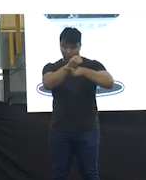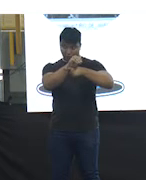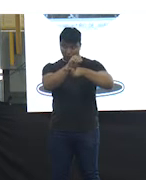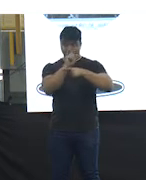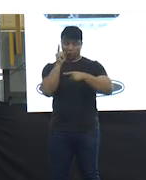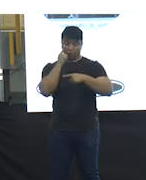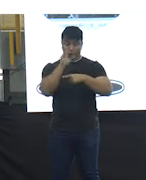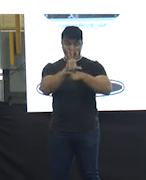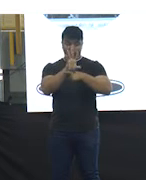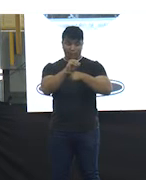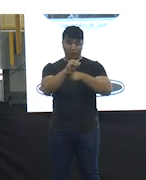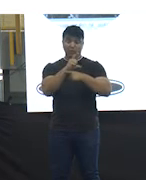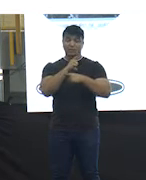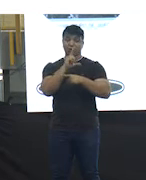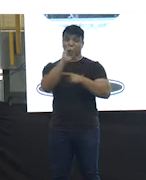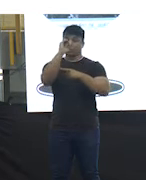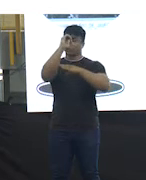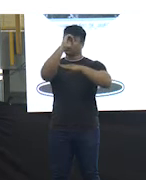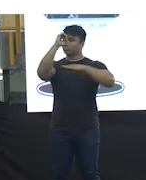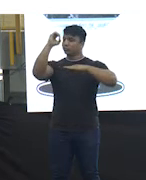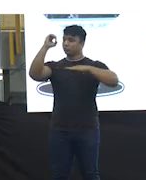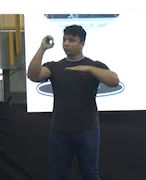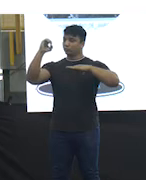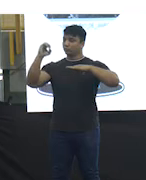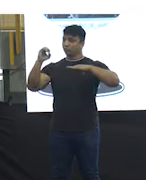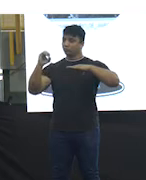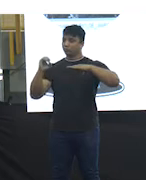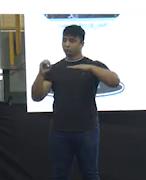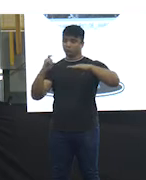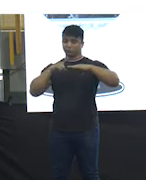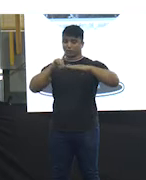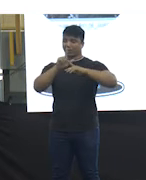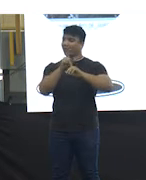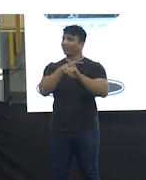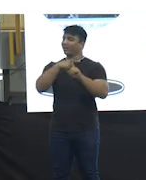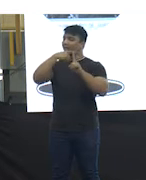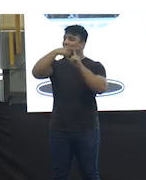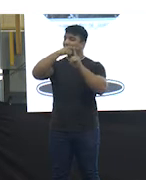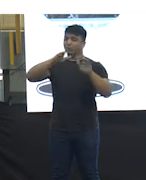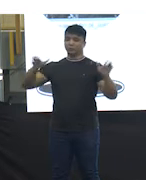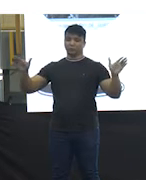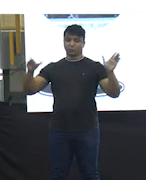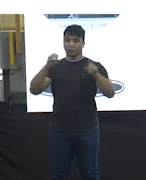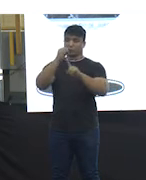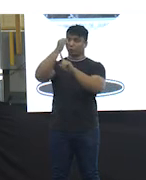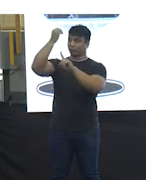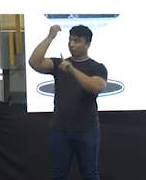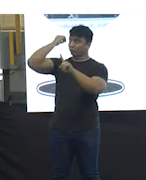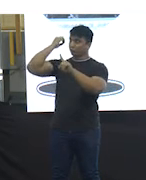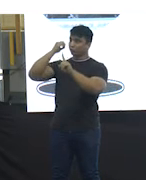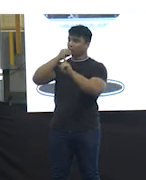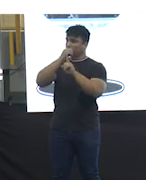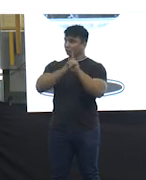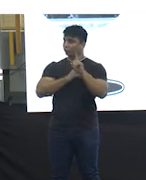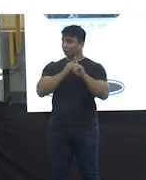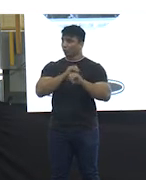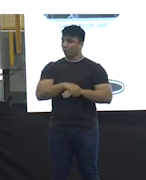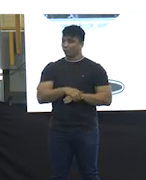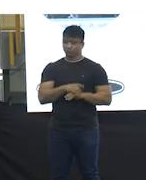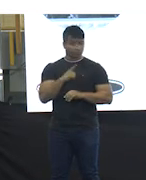tirada, o sol se pôs exatamente atrás da estátua do Cristo Redentor, podemos afirmar